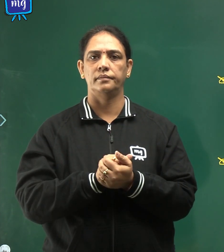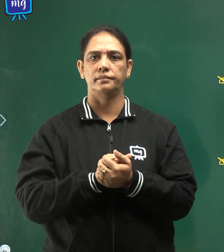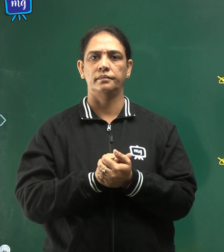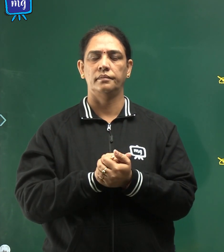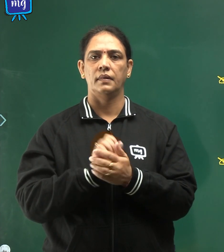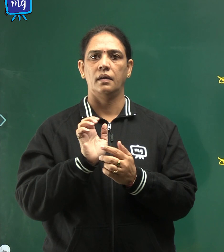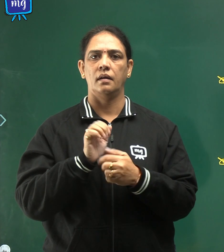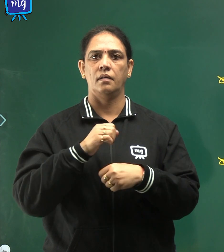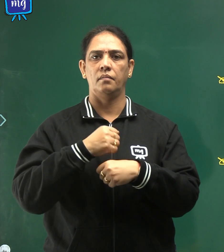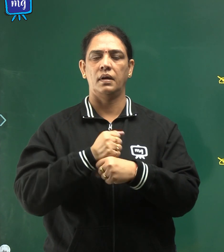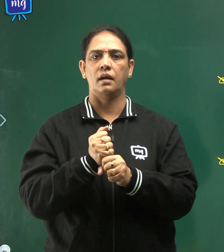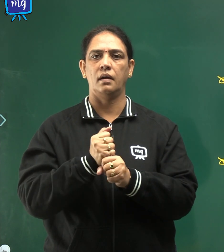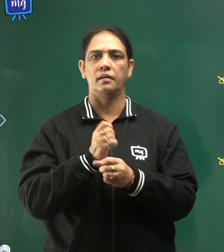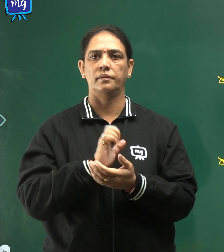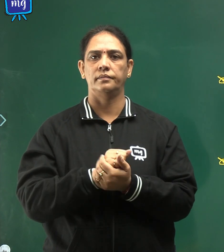निरूपण।